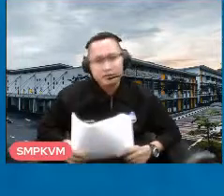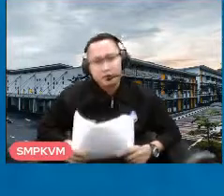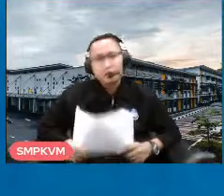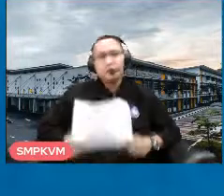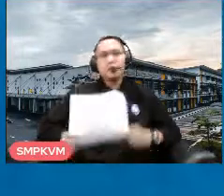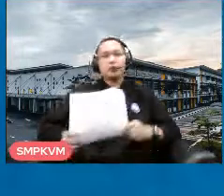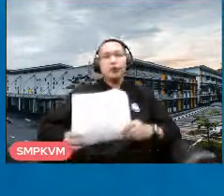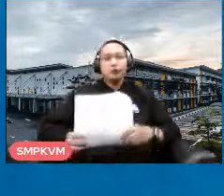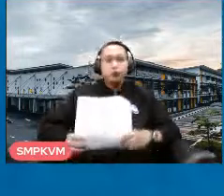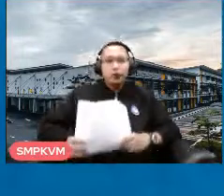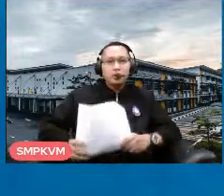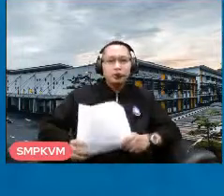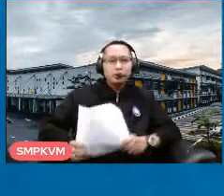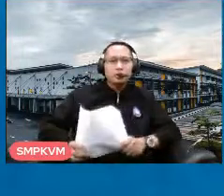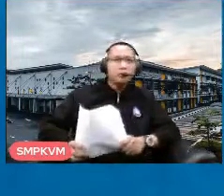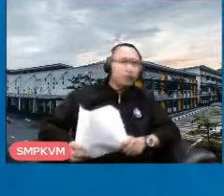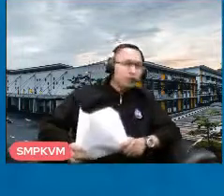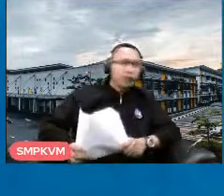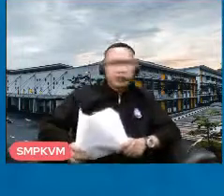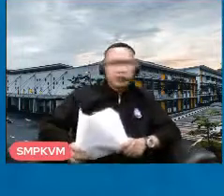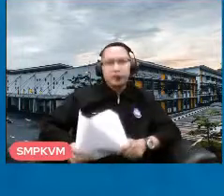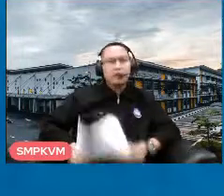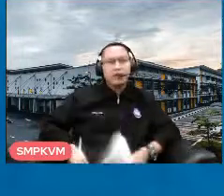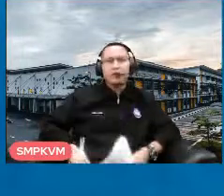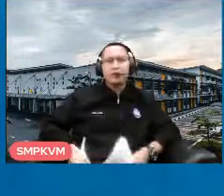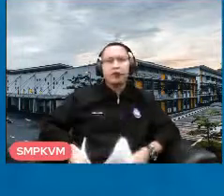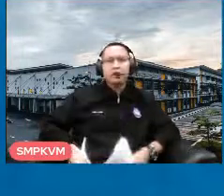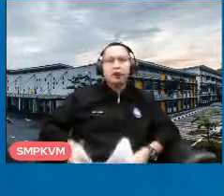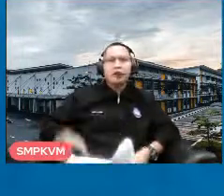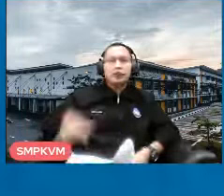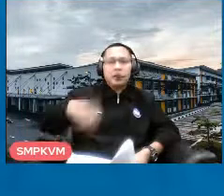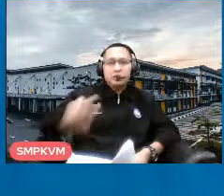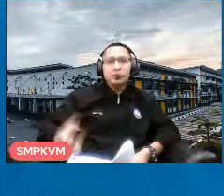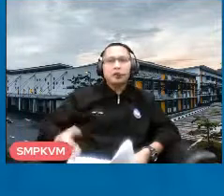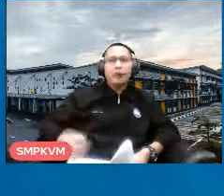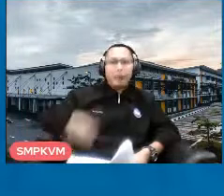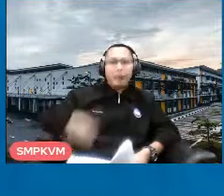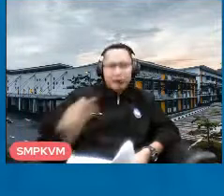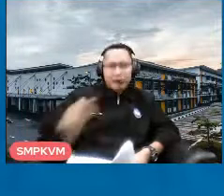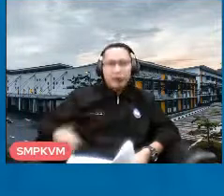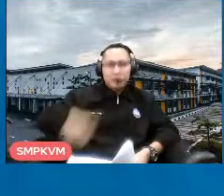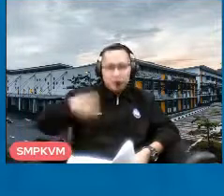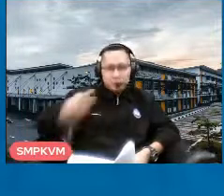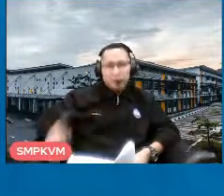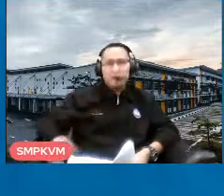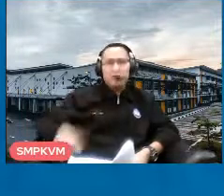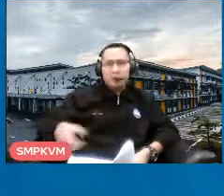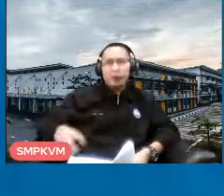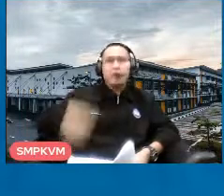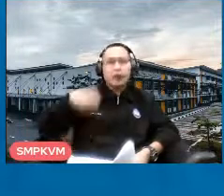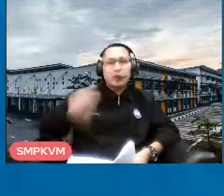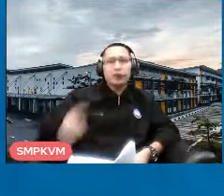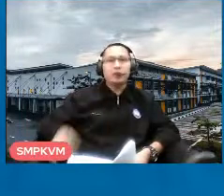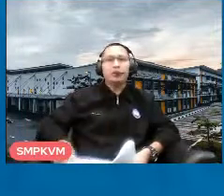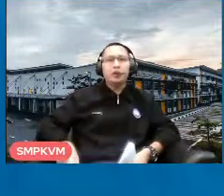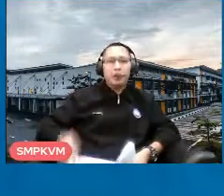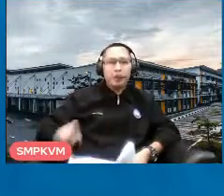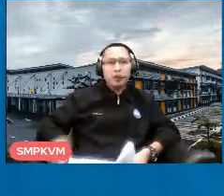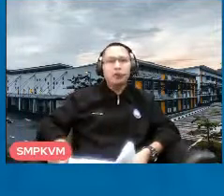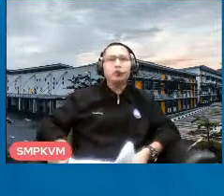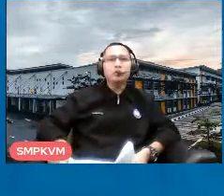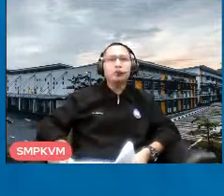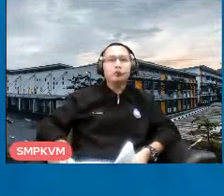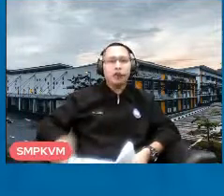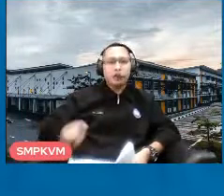kecik2 masuk baju ke sobat Tuban ekoregion yang dia tak cukup dapat pernah Denok tidur tak boleh tidur kamu kacau lagi